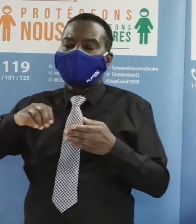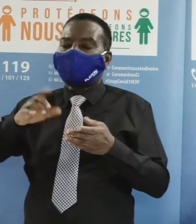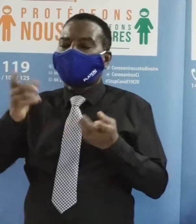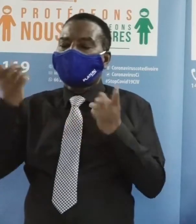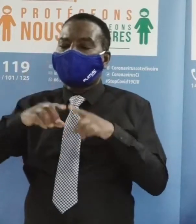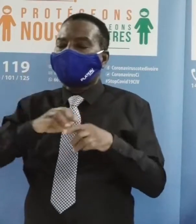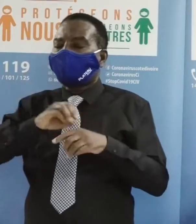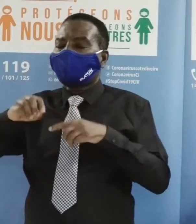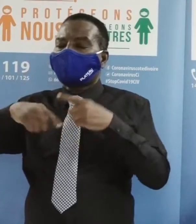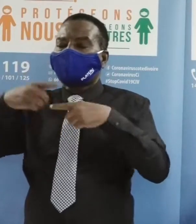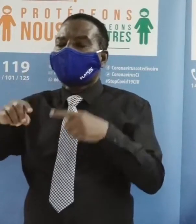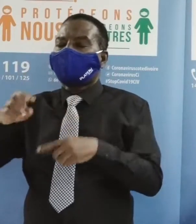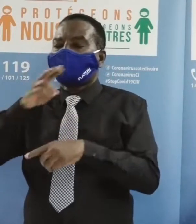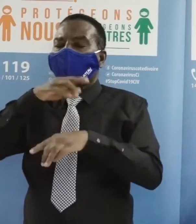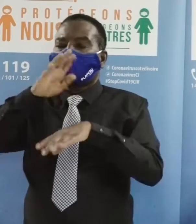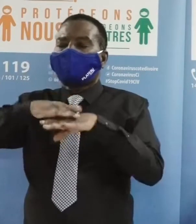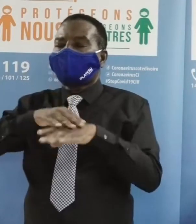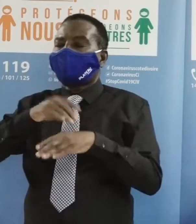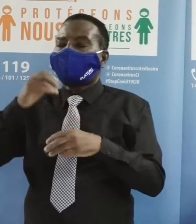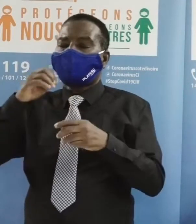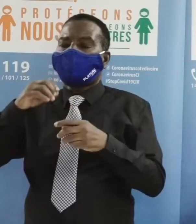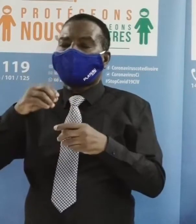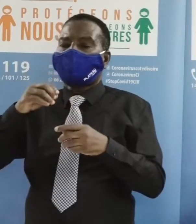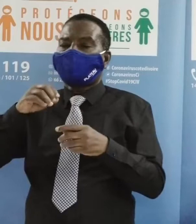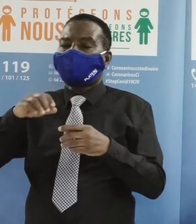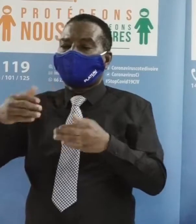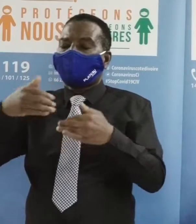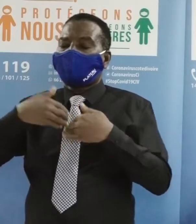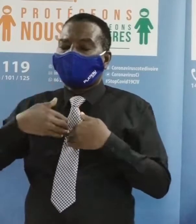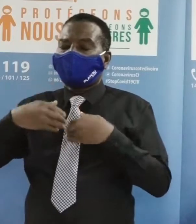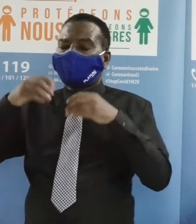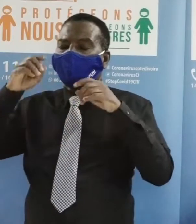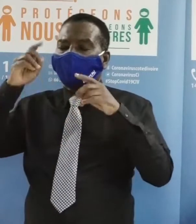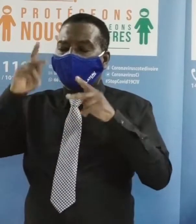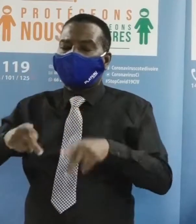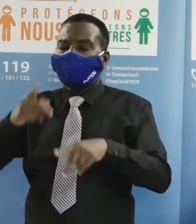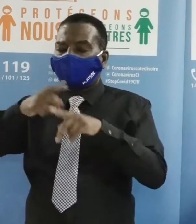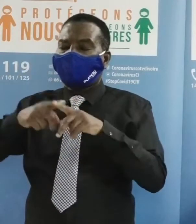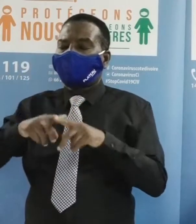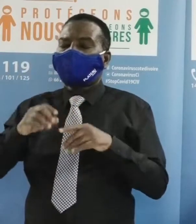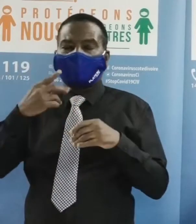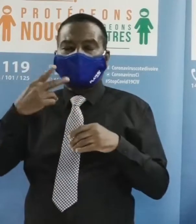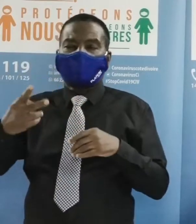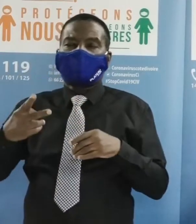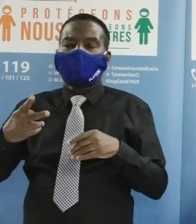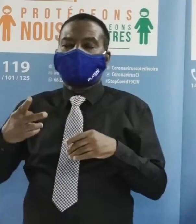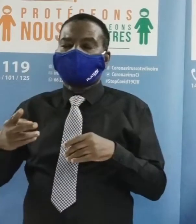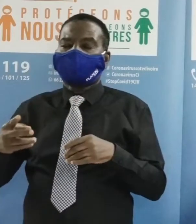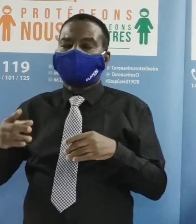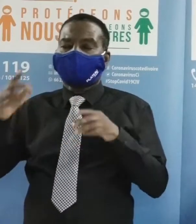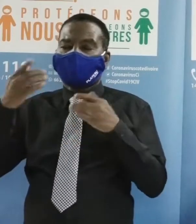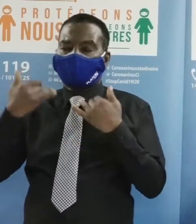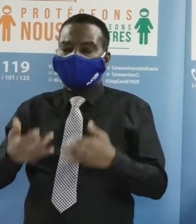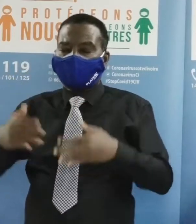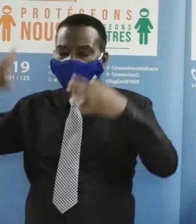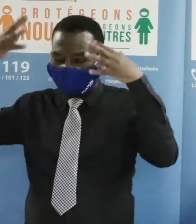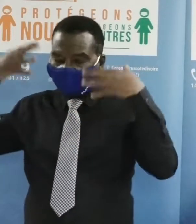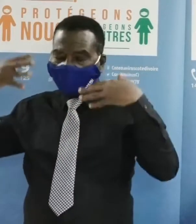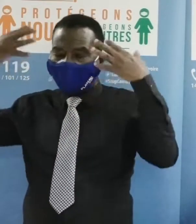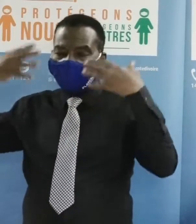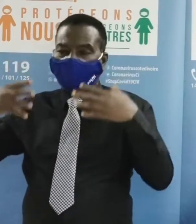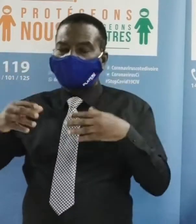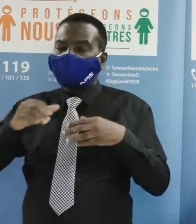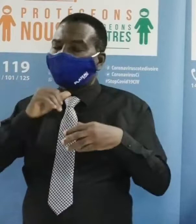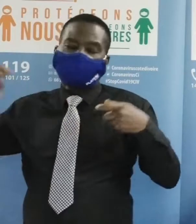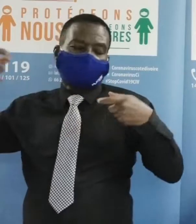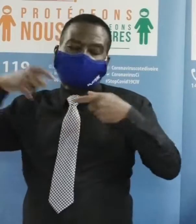dépistage la probabilité d'avoir des cas positifs il est levé maintenant la plus directement n'y a pas